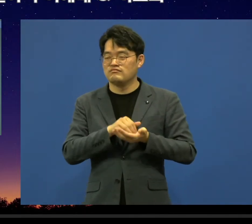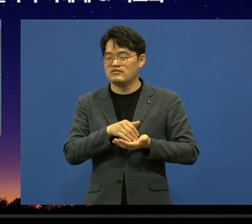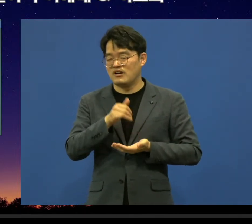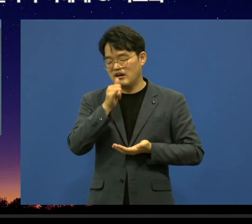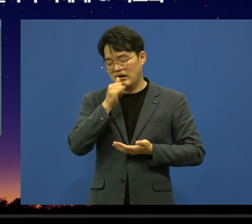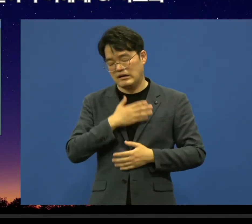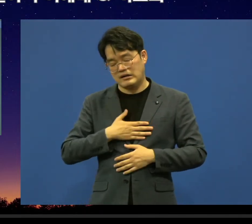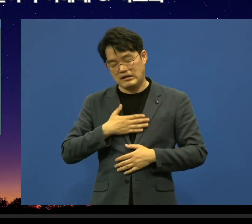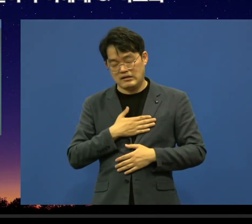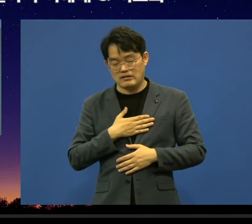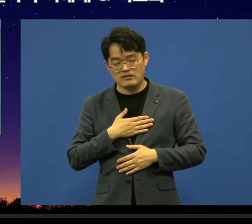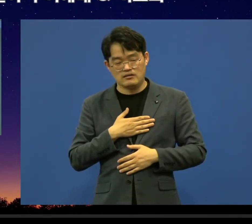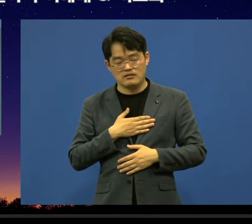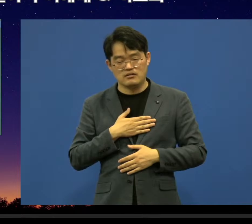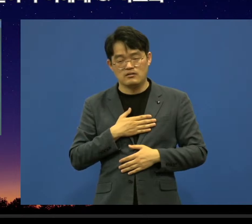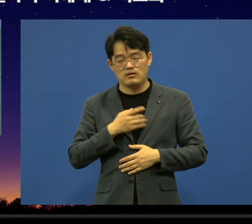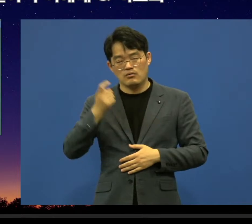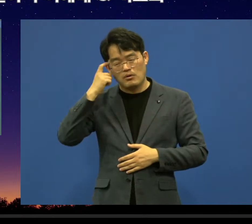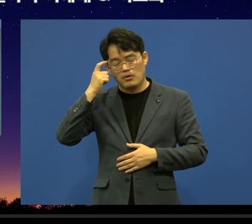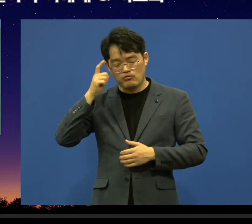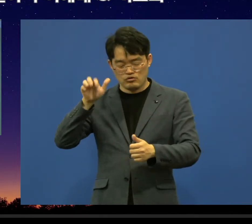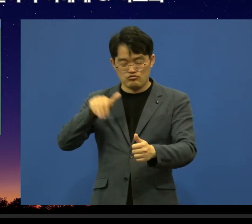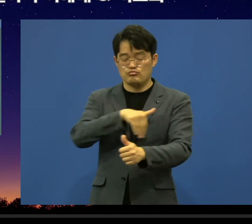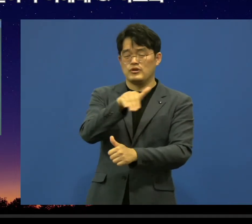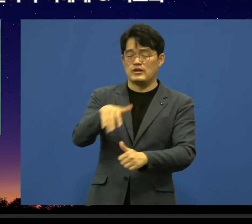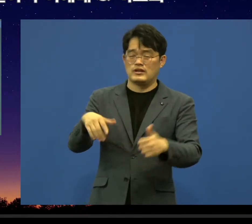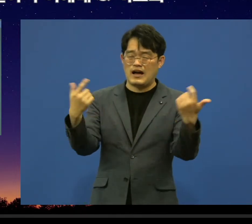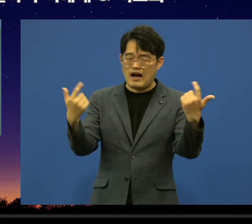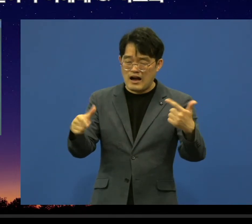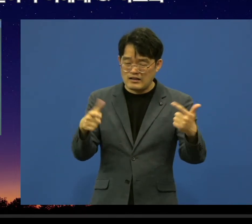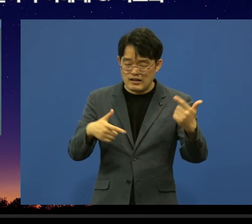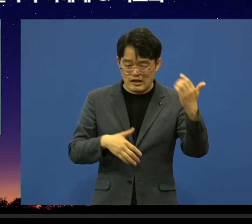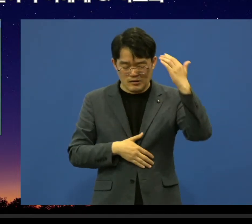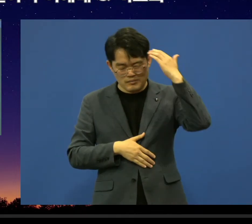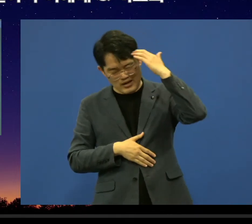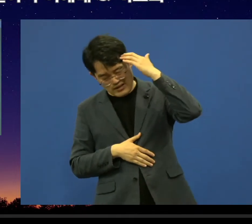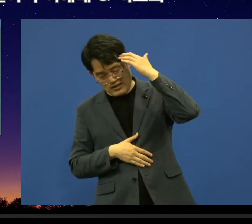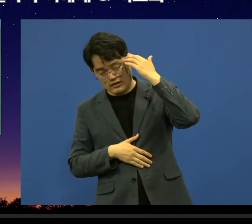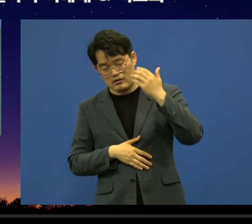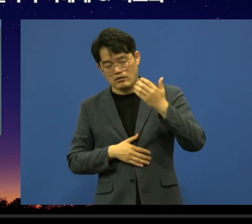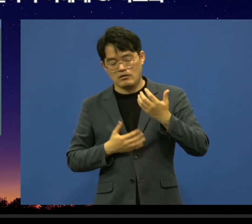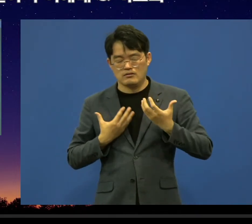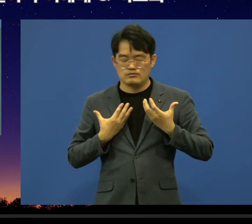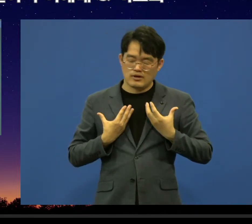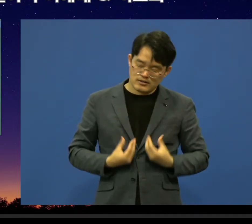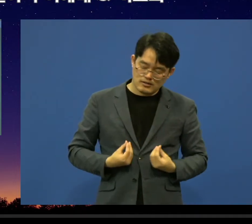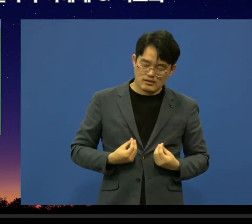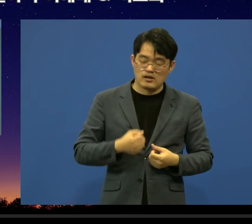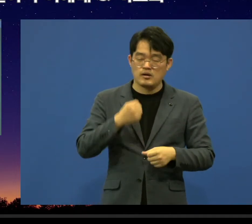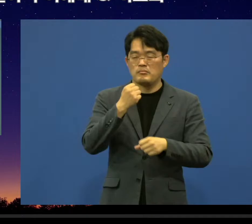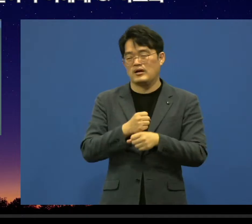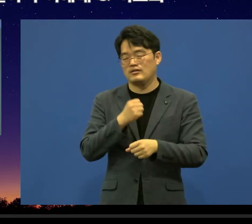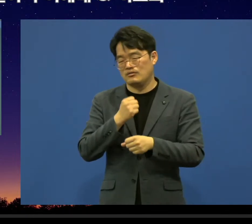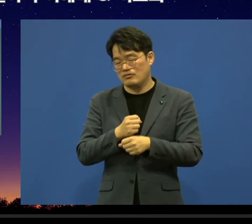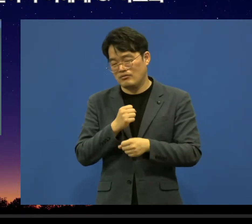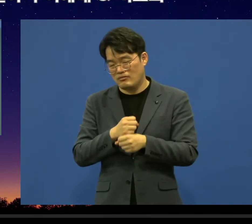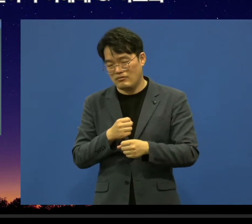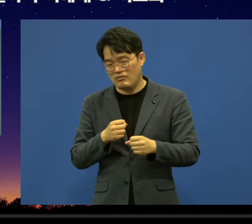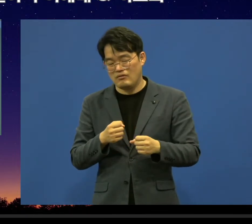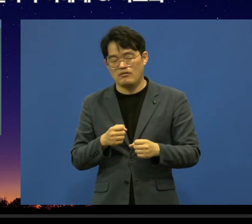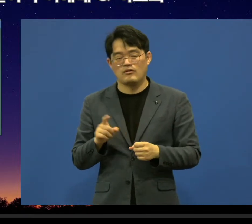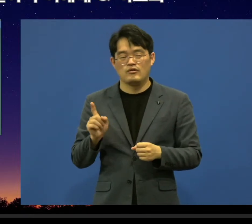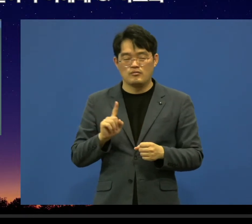우리 주변에는 늘 엘리압이 있습니다. 엘리압은 절망의 소리, 좌절의 소리, 어렵게 마음 먹었을 때